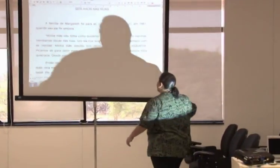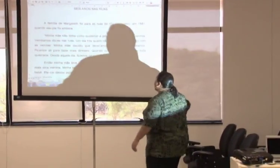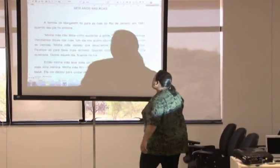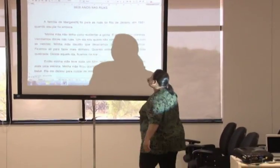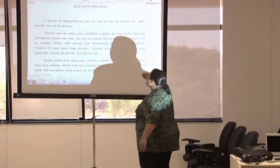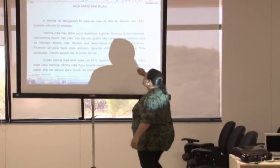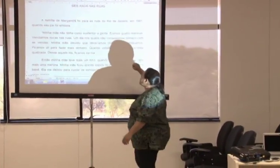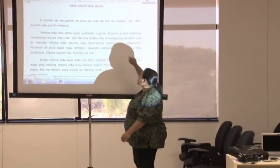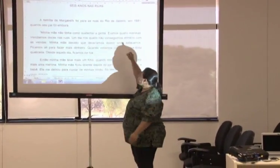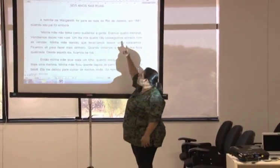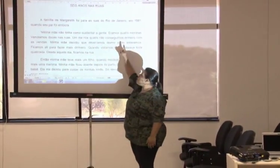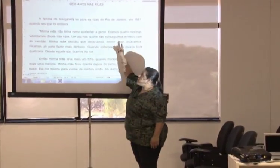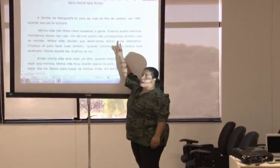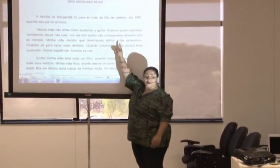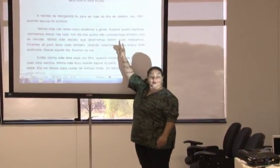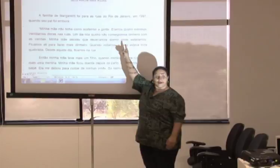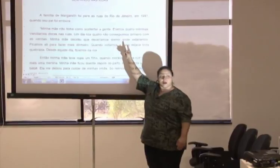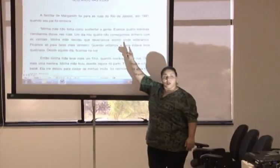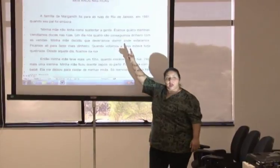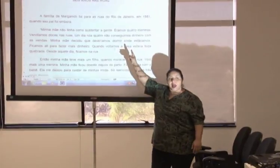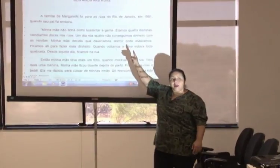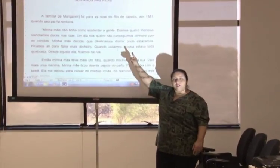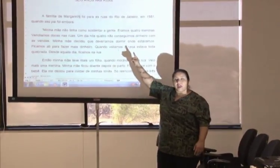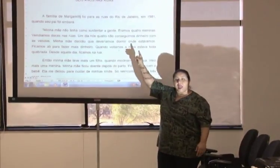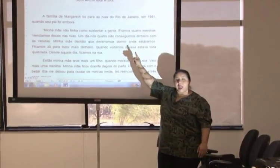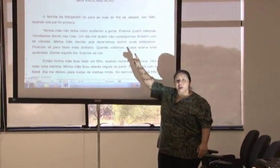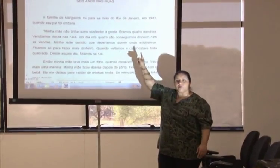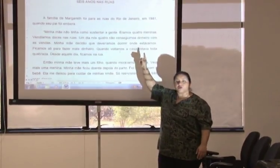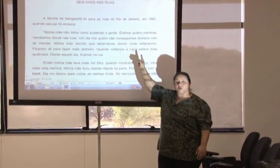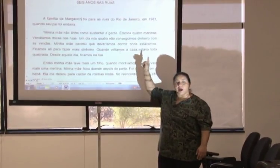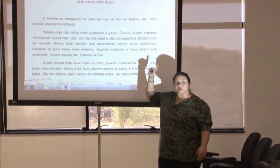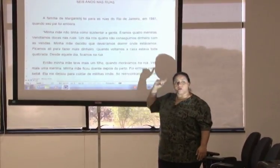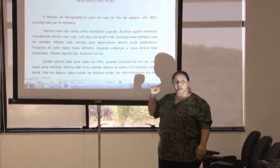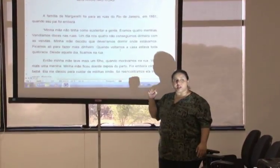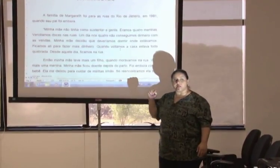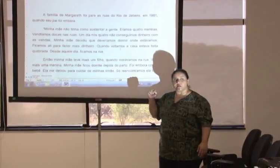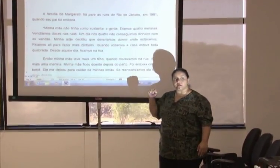Aí você usou família. Aí vem, éramos 4 meninas.